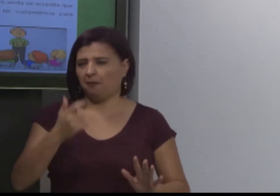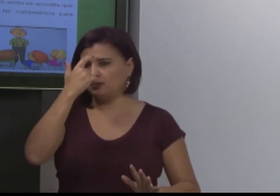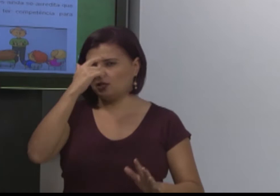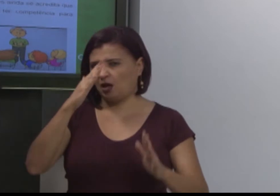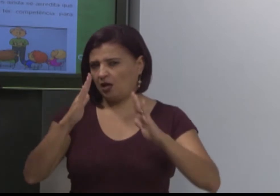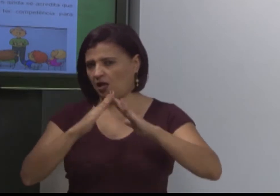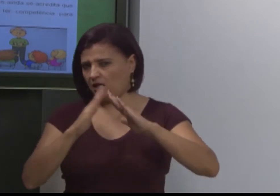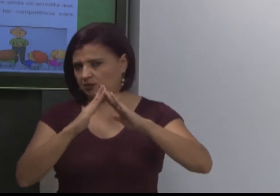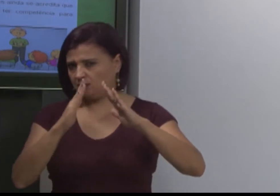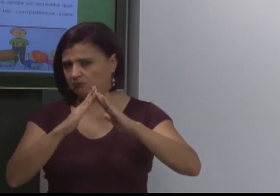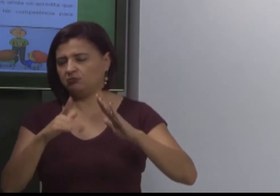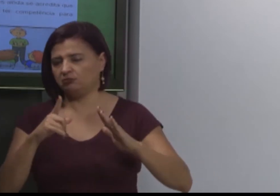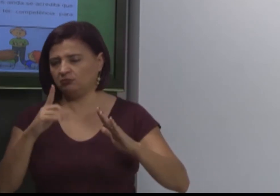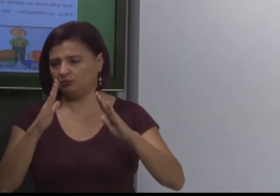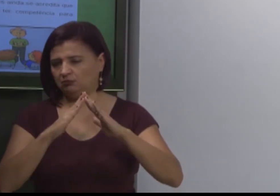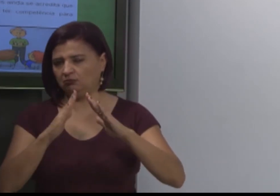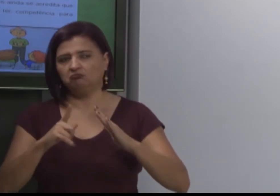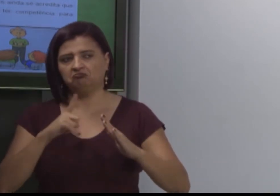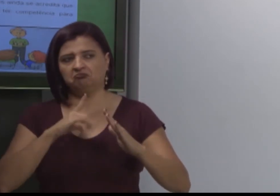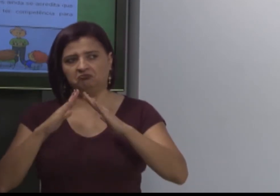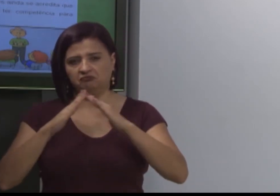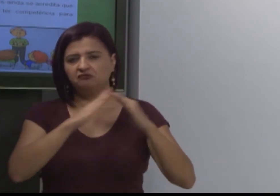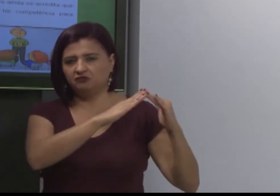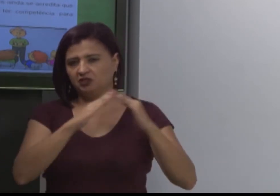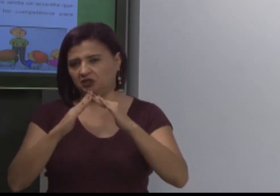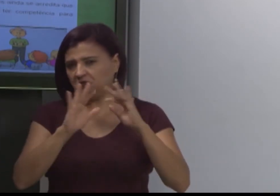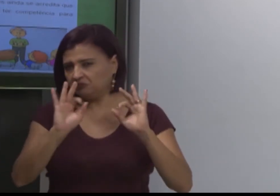exemplo, pensem.